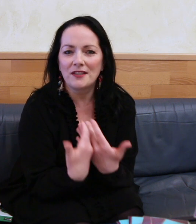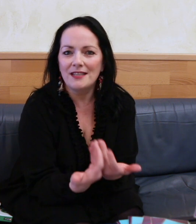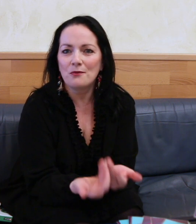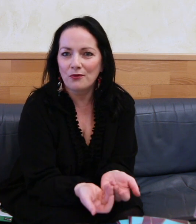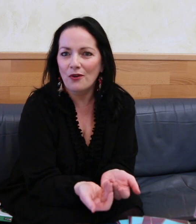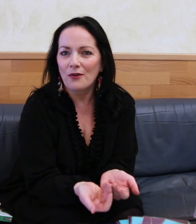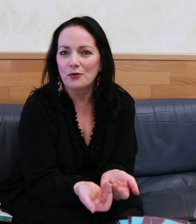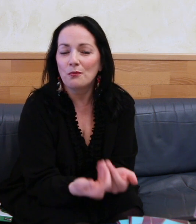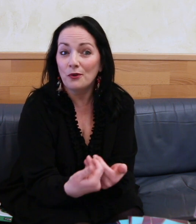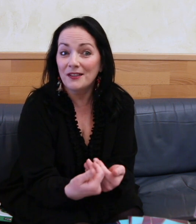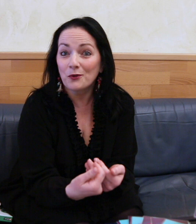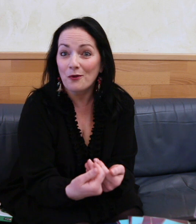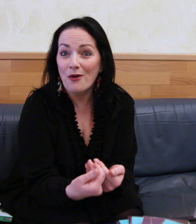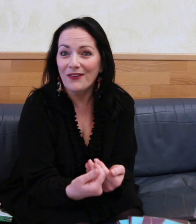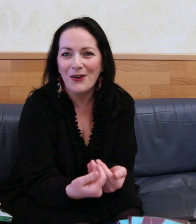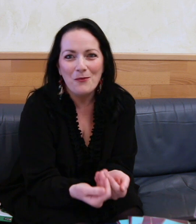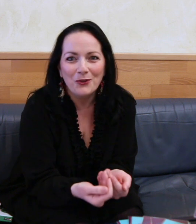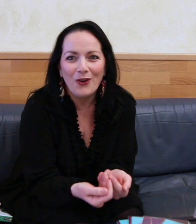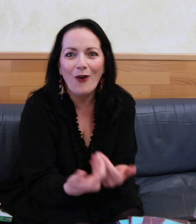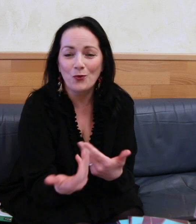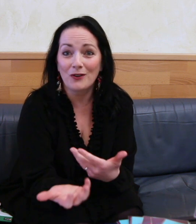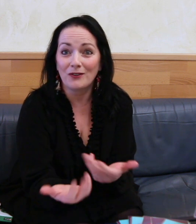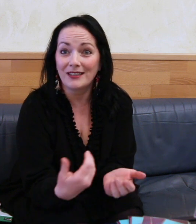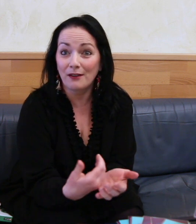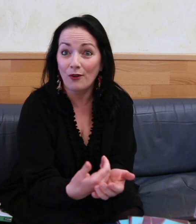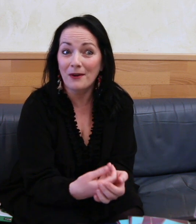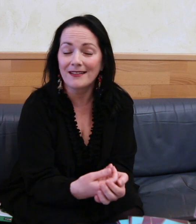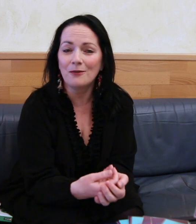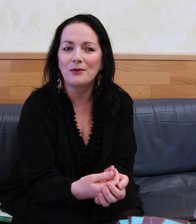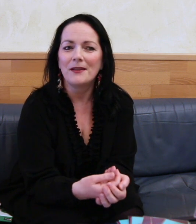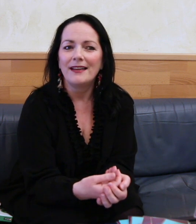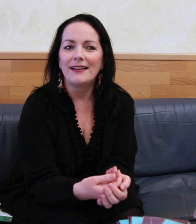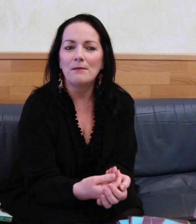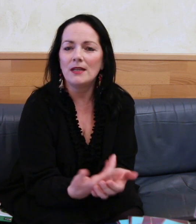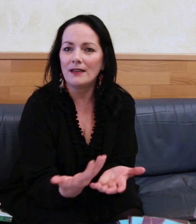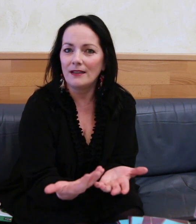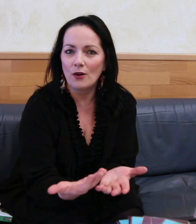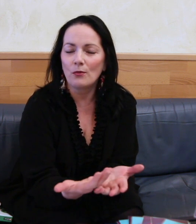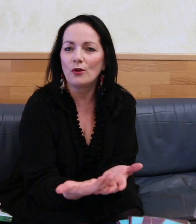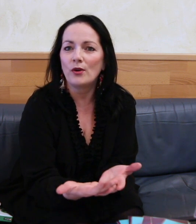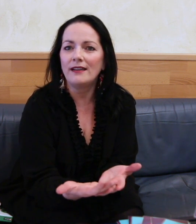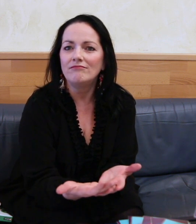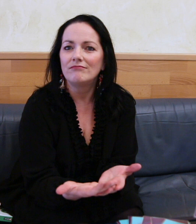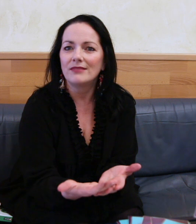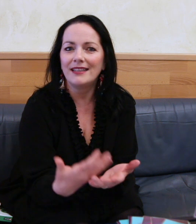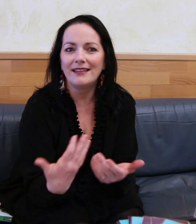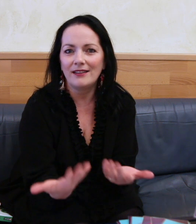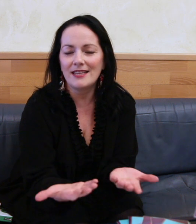dit souvent, tu peux le dire autrement qu'en mordant ou qu'en griffant par exemple. Mais il leur manque le moyen et les